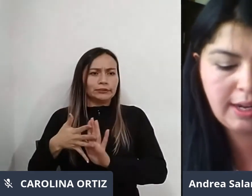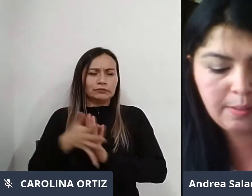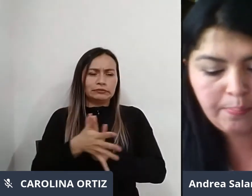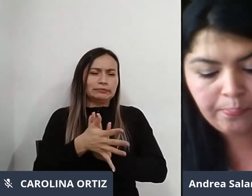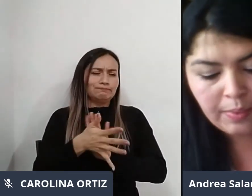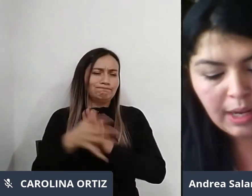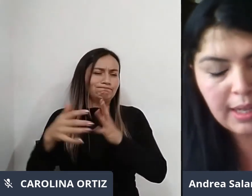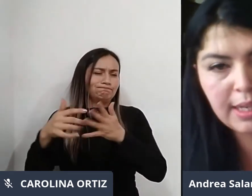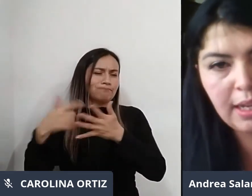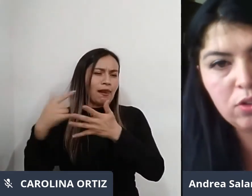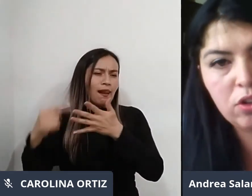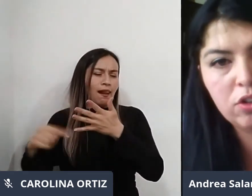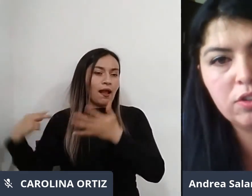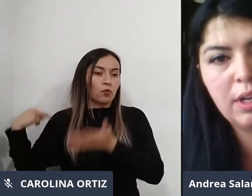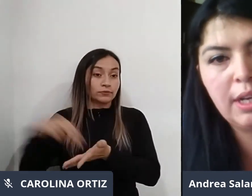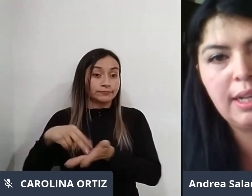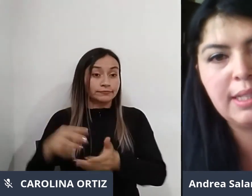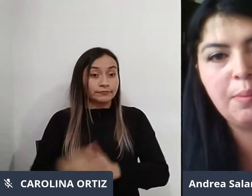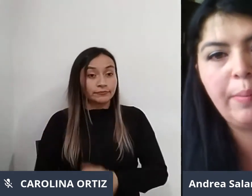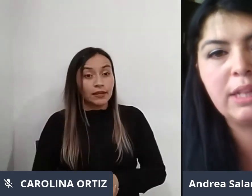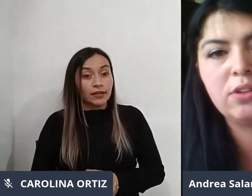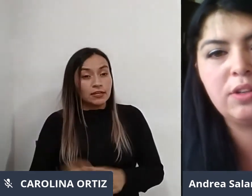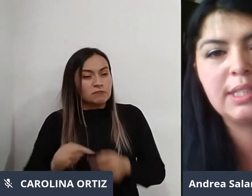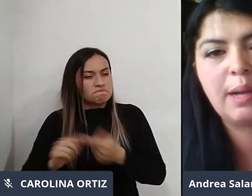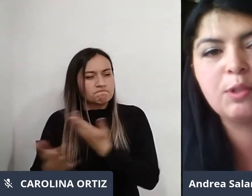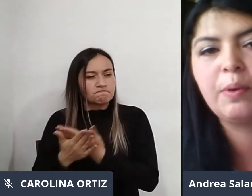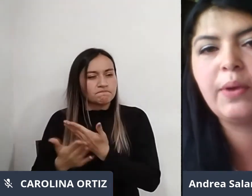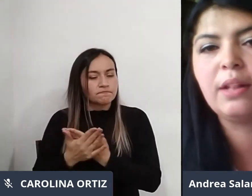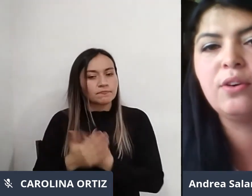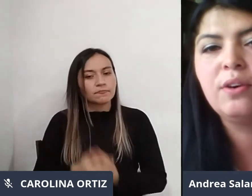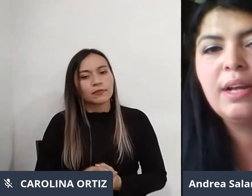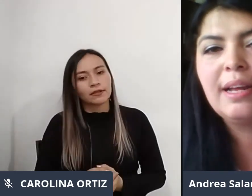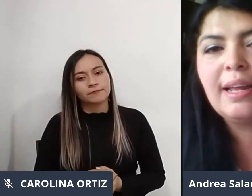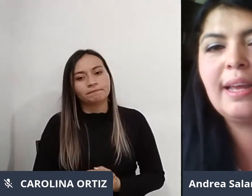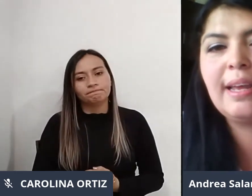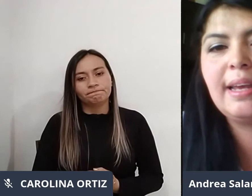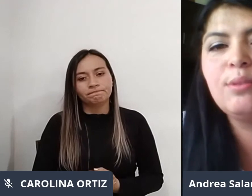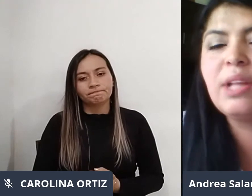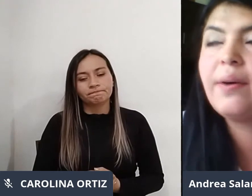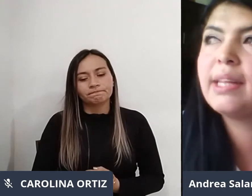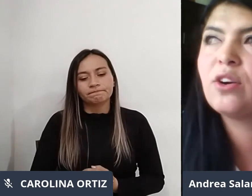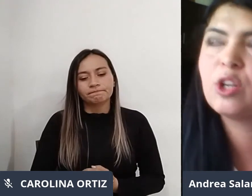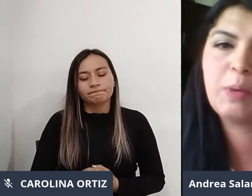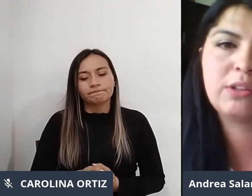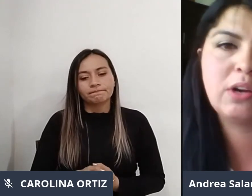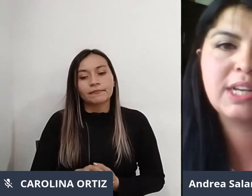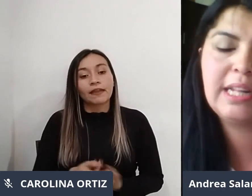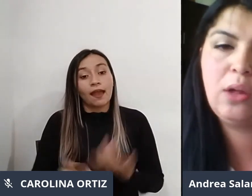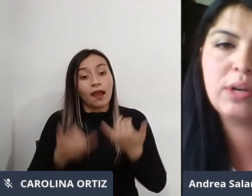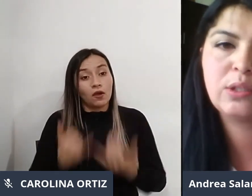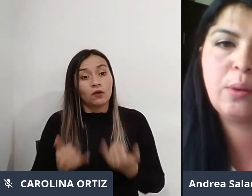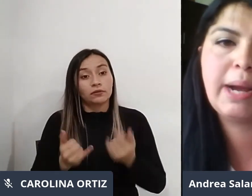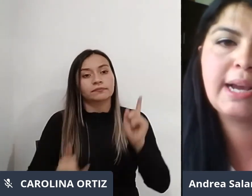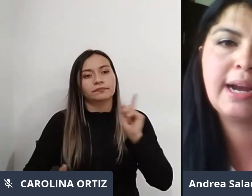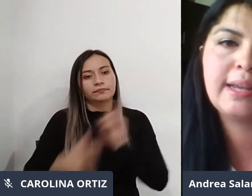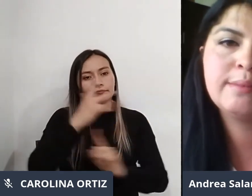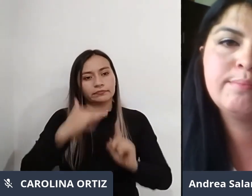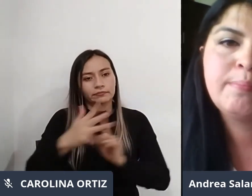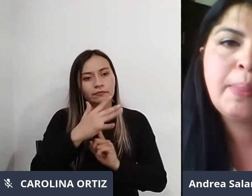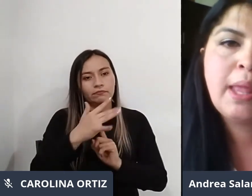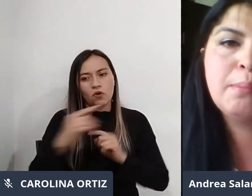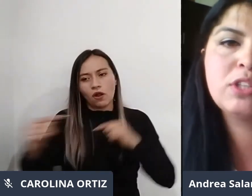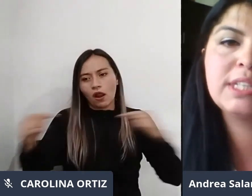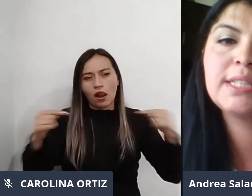decir Freire es que nosotros en este momento estamos viviendo un debate con respecto a lo que es la educación